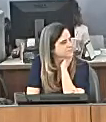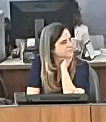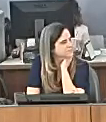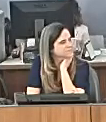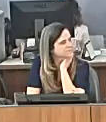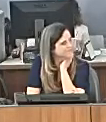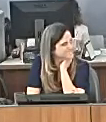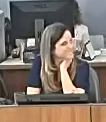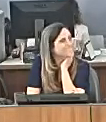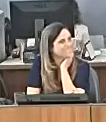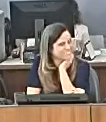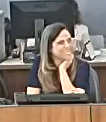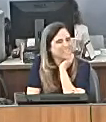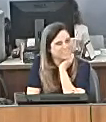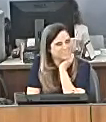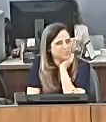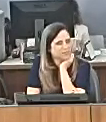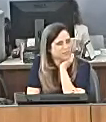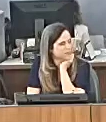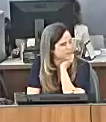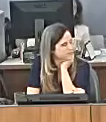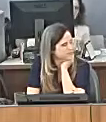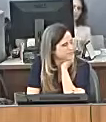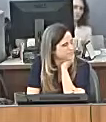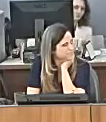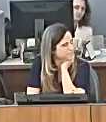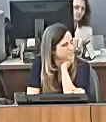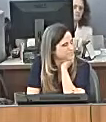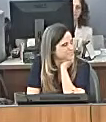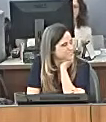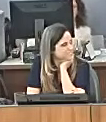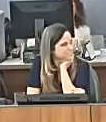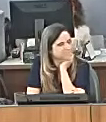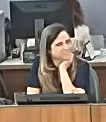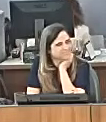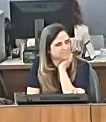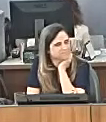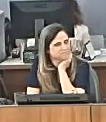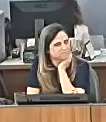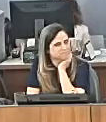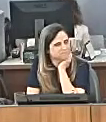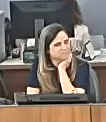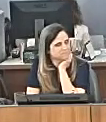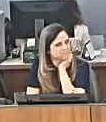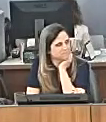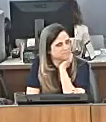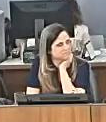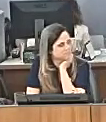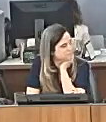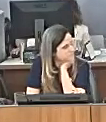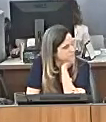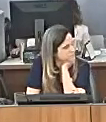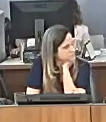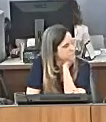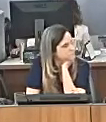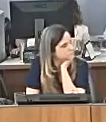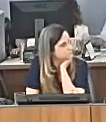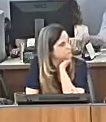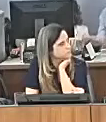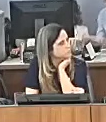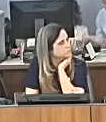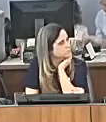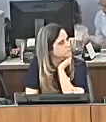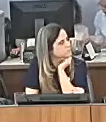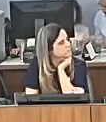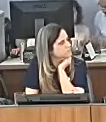né deputados utilize as forças estão se aglutinando é mais uma comissão que vem para